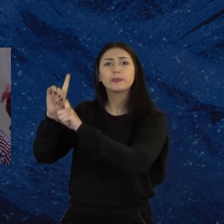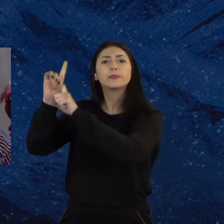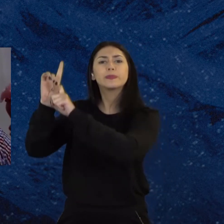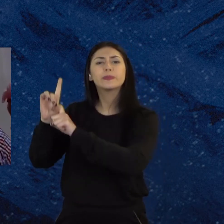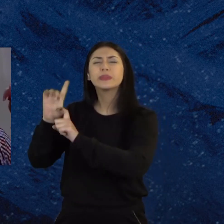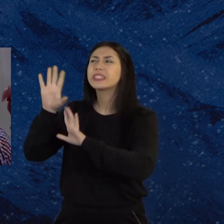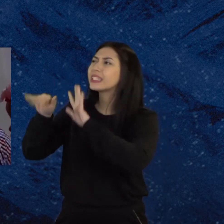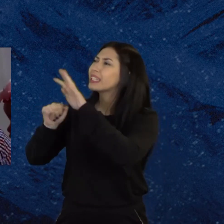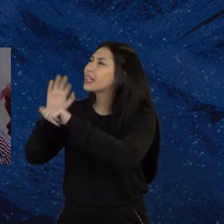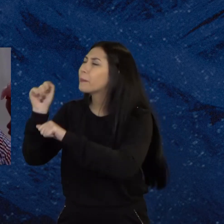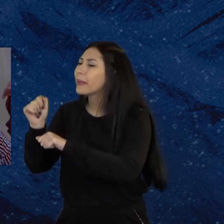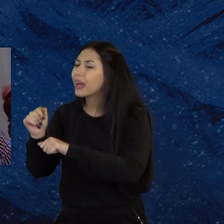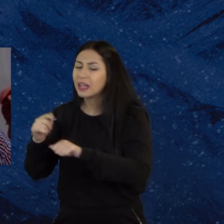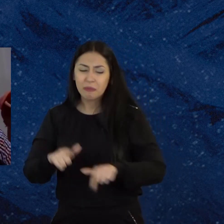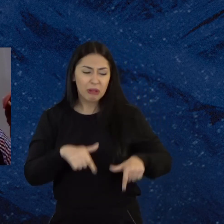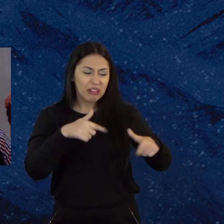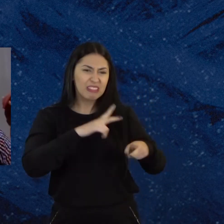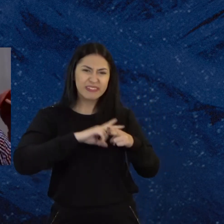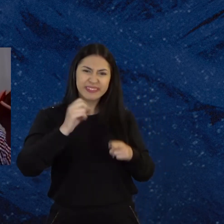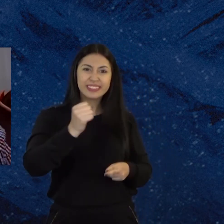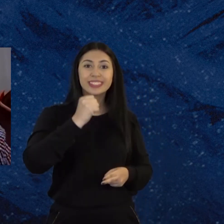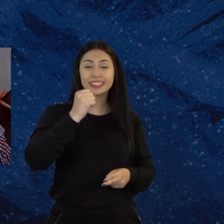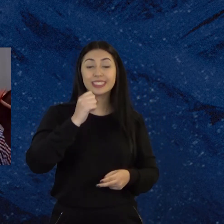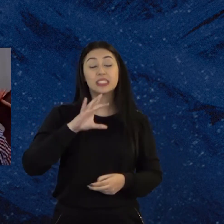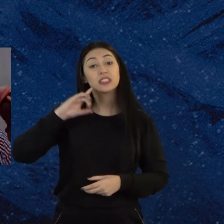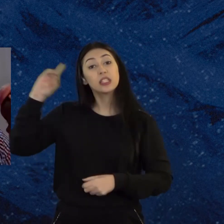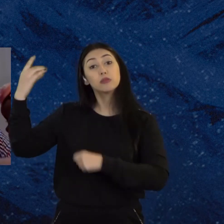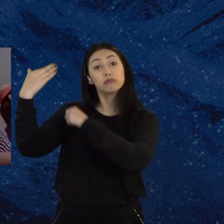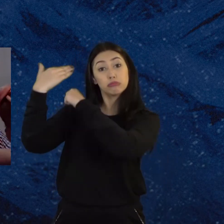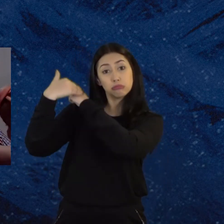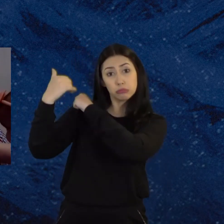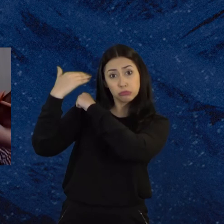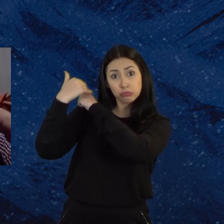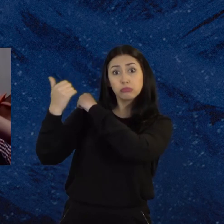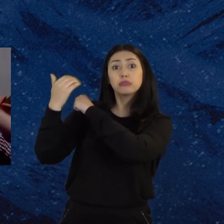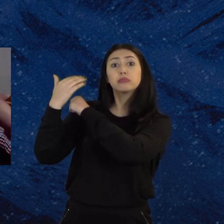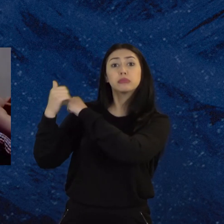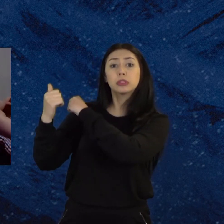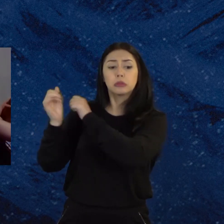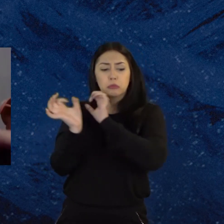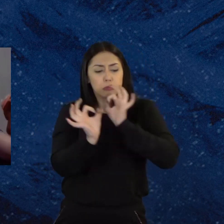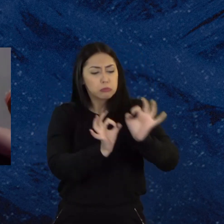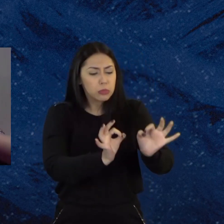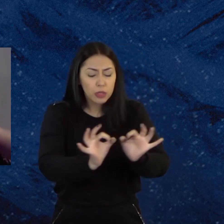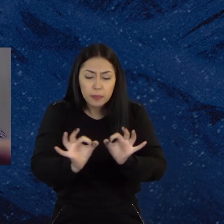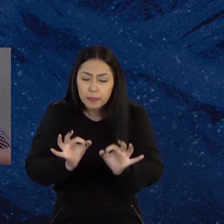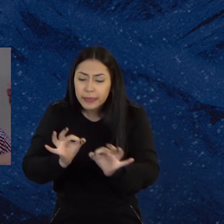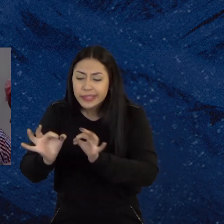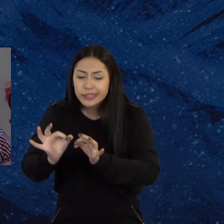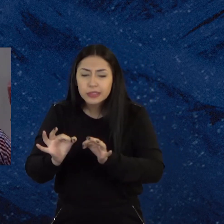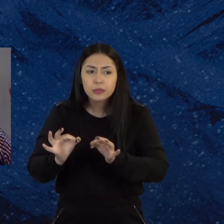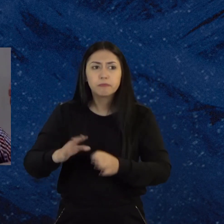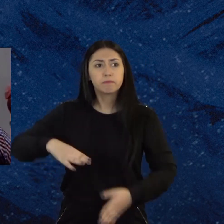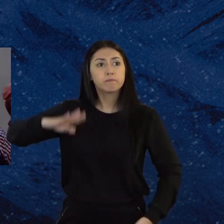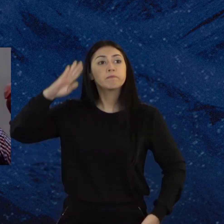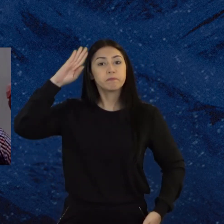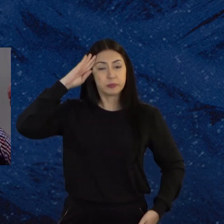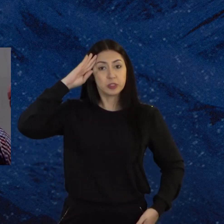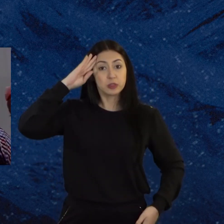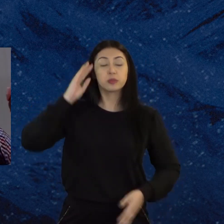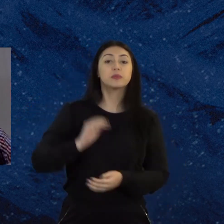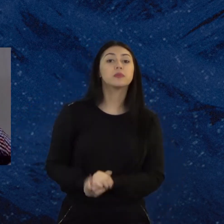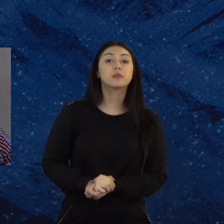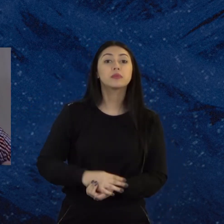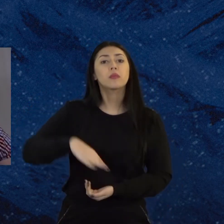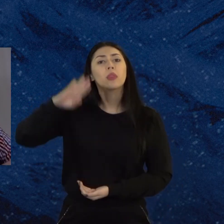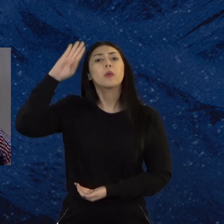para vencer essa guerra. Ele está nos chamando, está nos convocando, nos arregimentando para esse exército, que é um exército